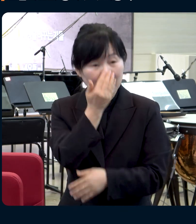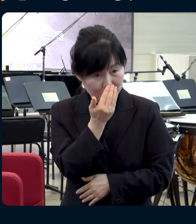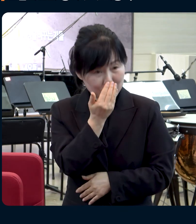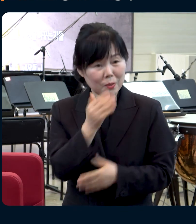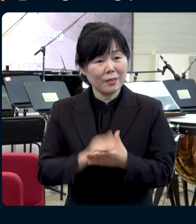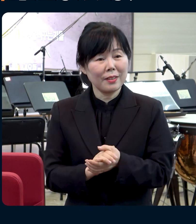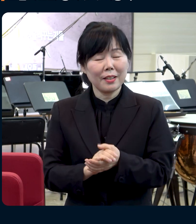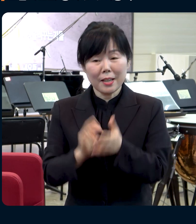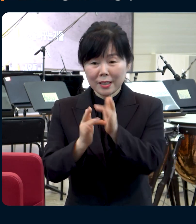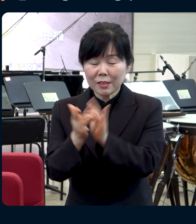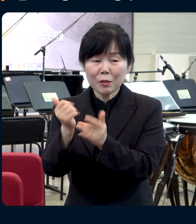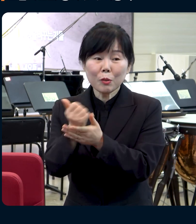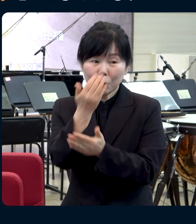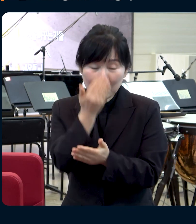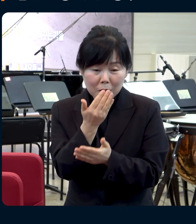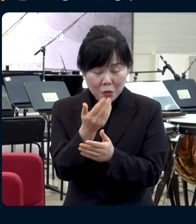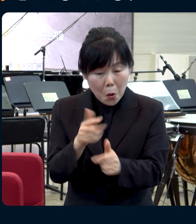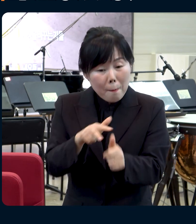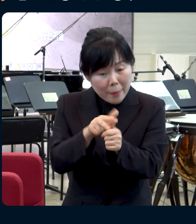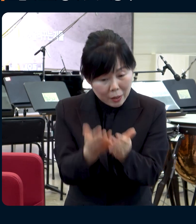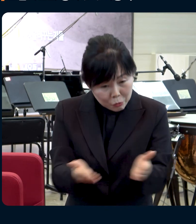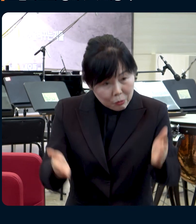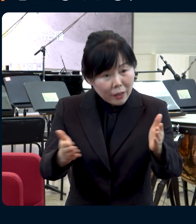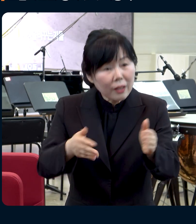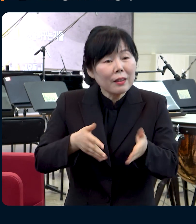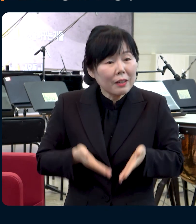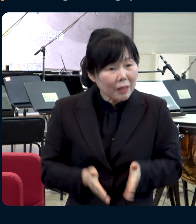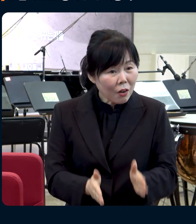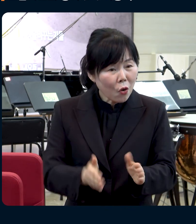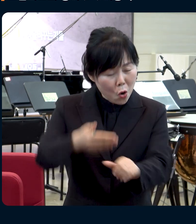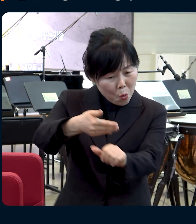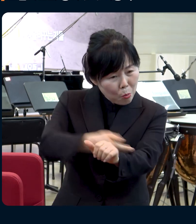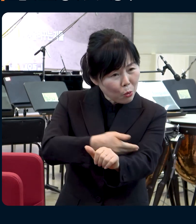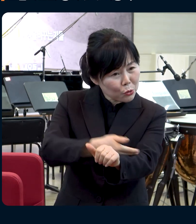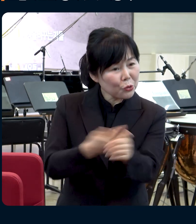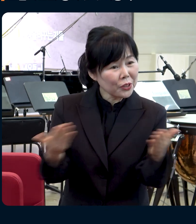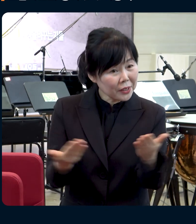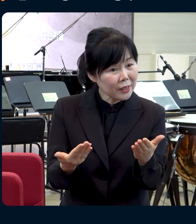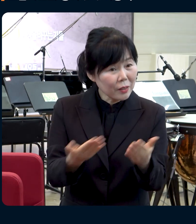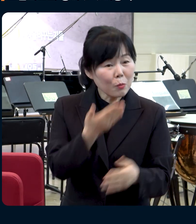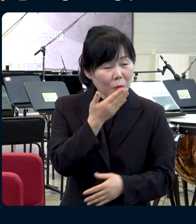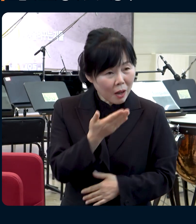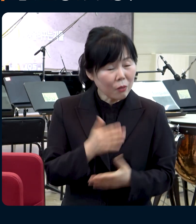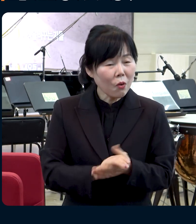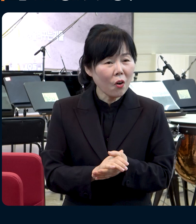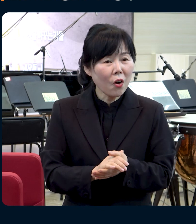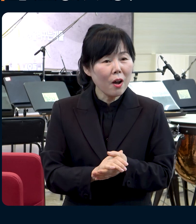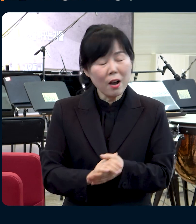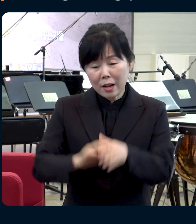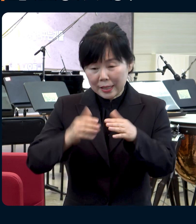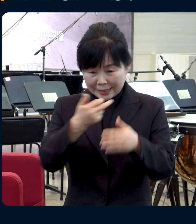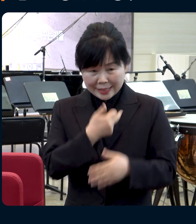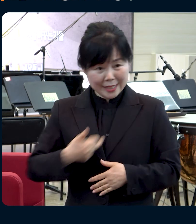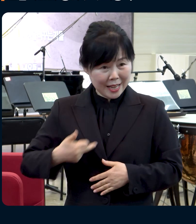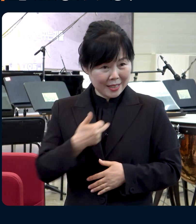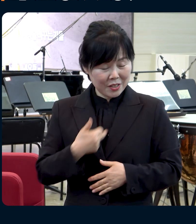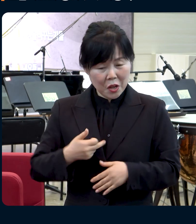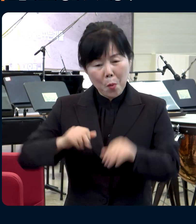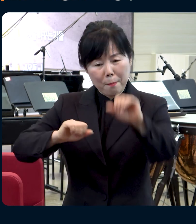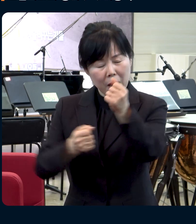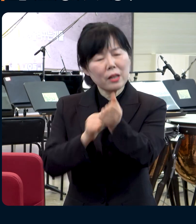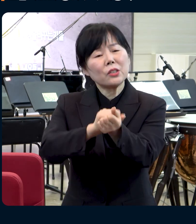예수님도 겸손하셔서 마국간에서 태어나셨고요, 가난한 목수의 일을 하셨고요, 제자의 발을 닦아주셨습니다. 그리고 마태복음